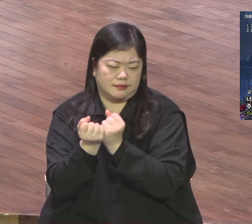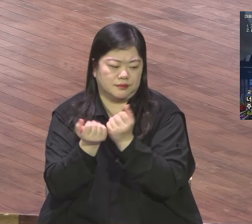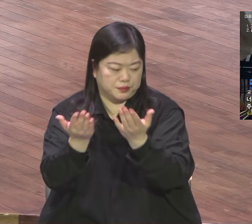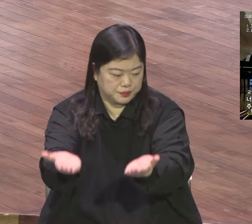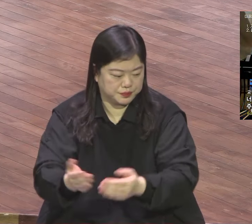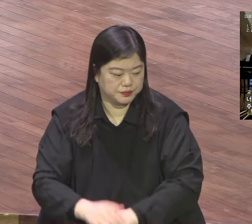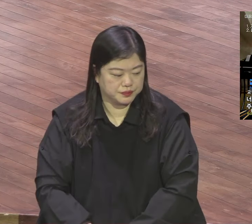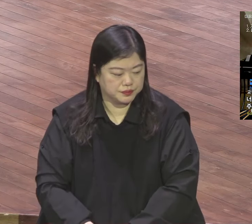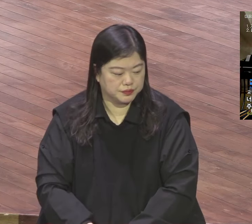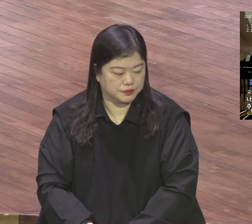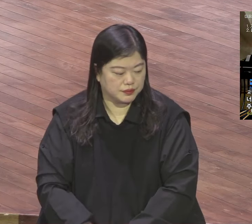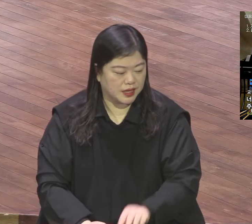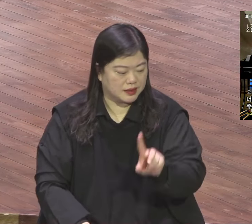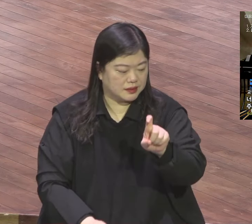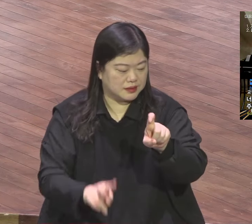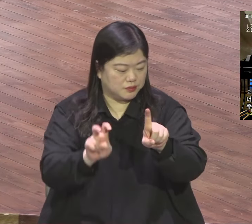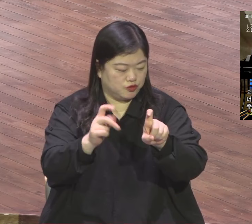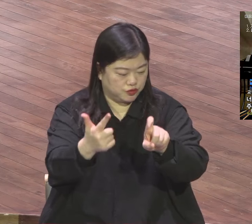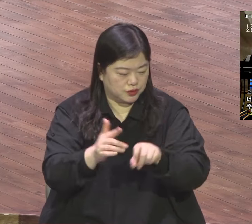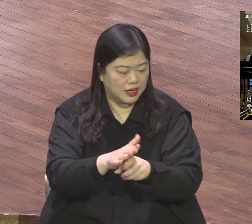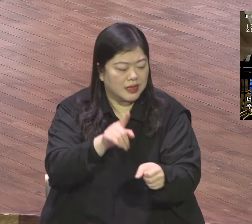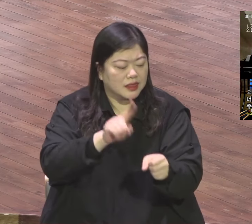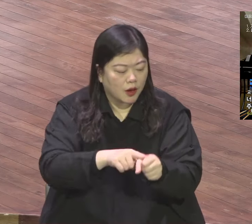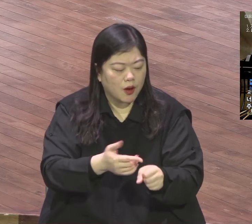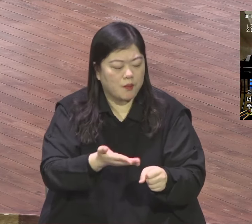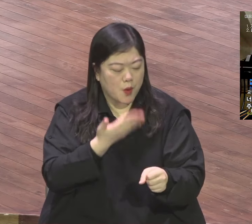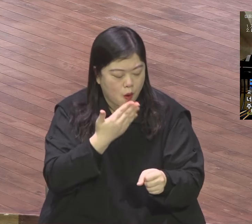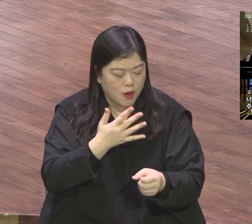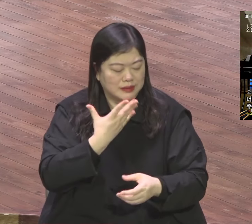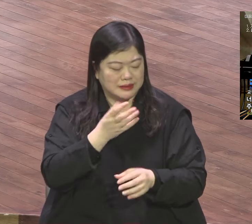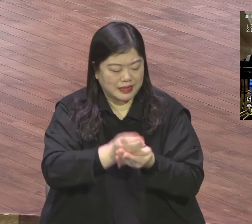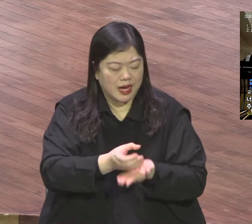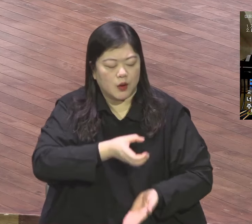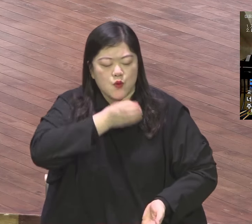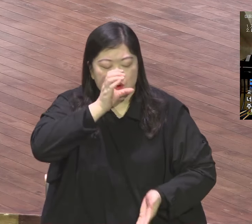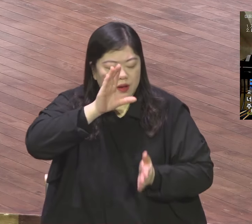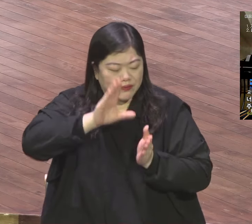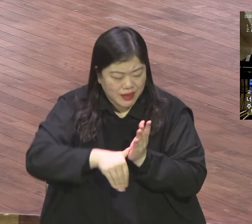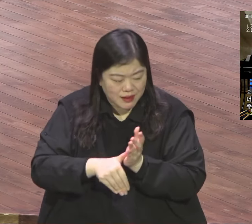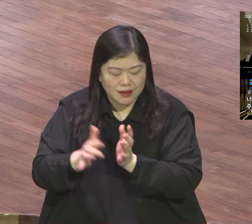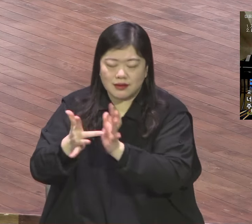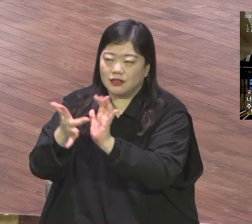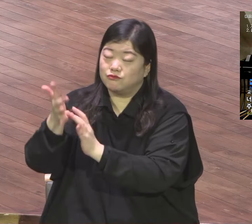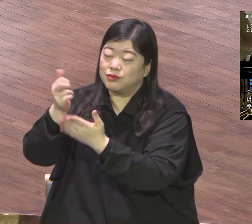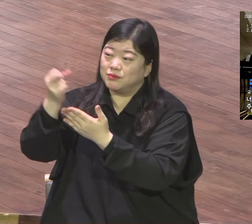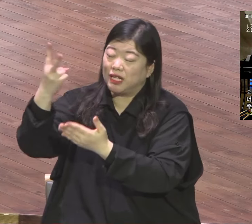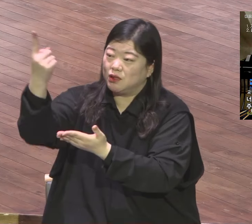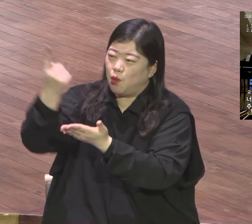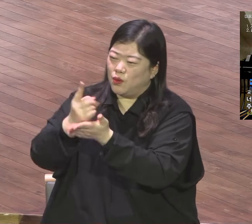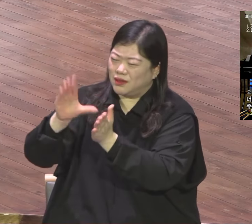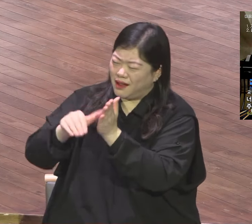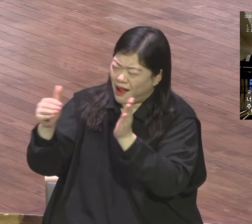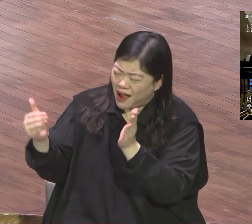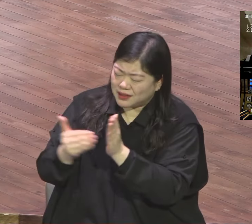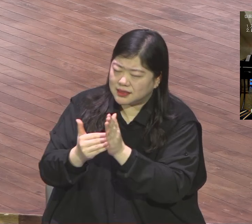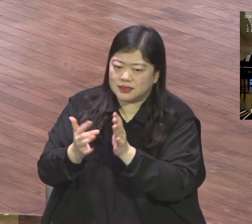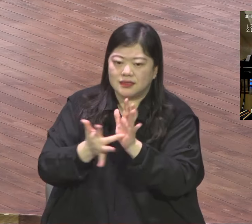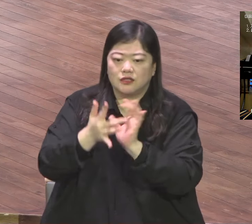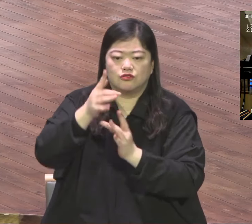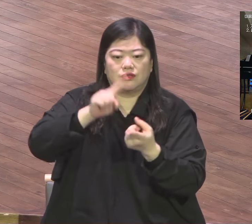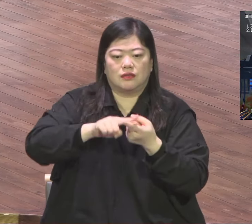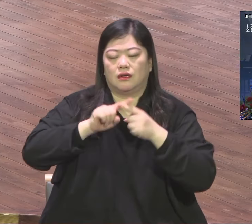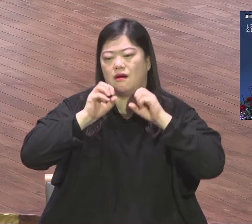너희가 이 떡을 먹으며 이 잔을 마실 때마다 주의 죽으심을 그가 오실 때까지 전하는 것이니라.